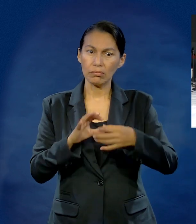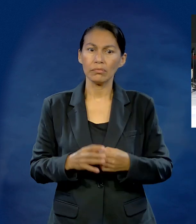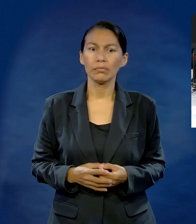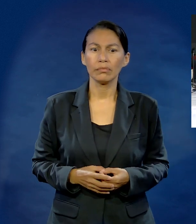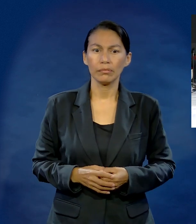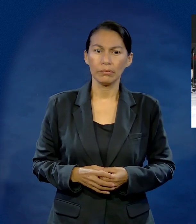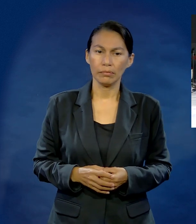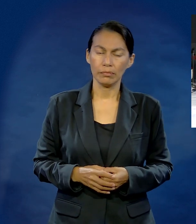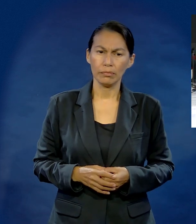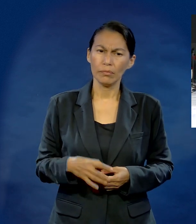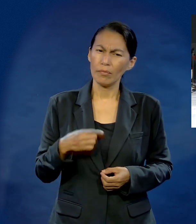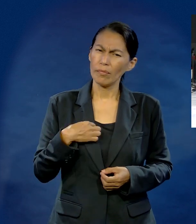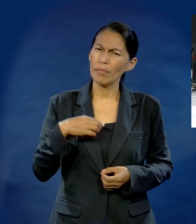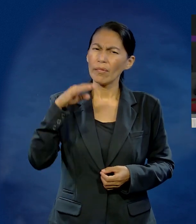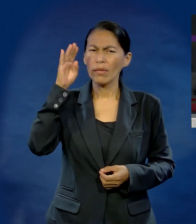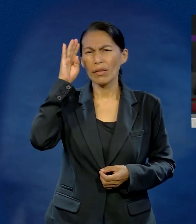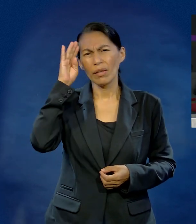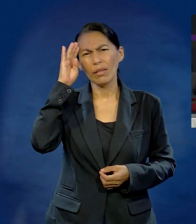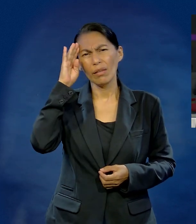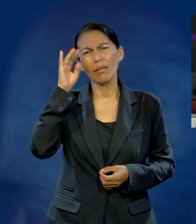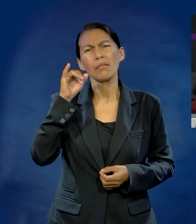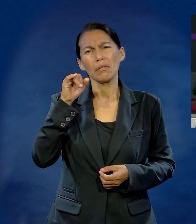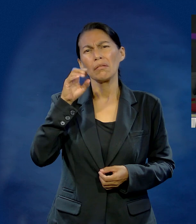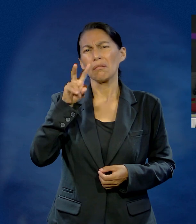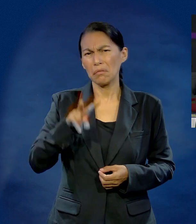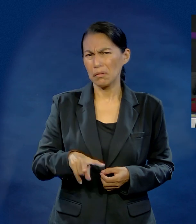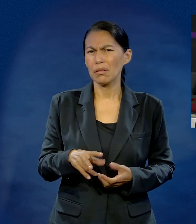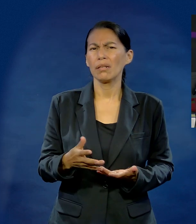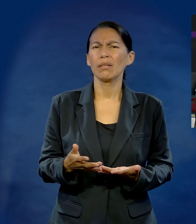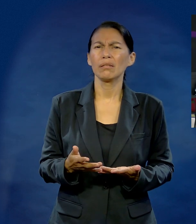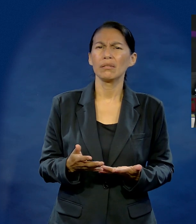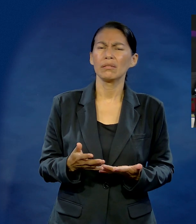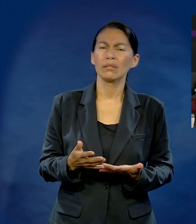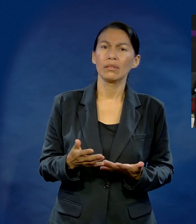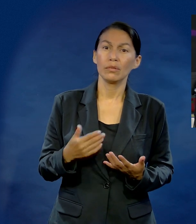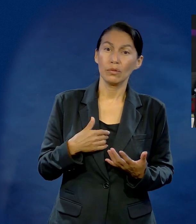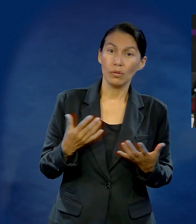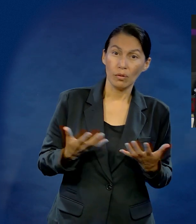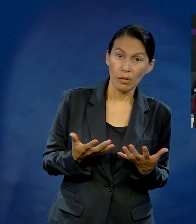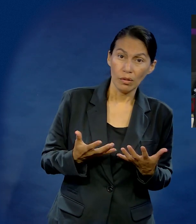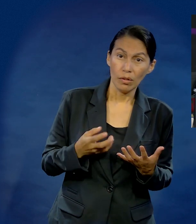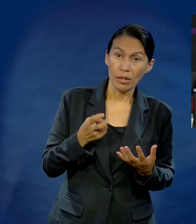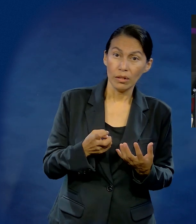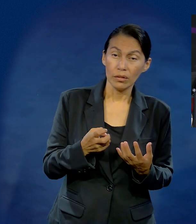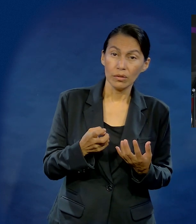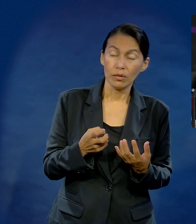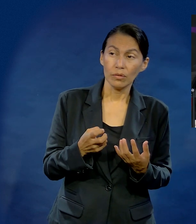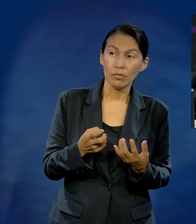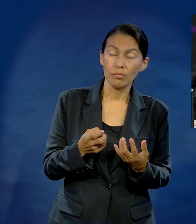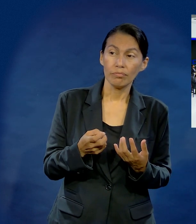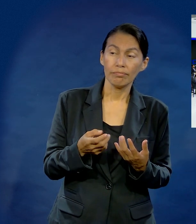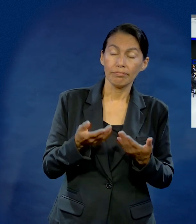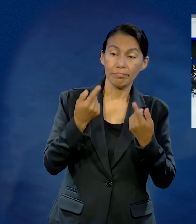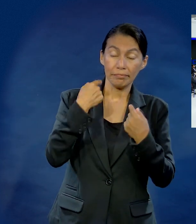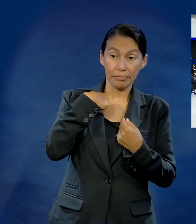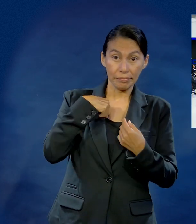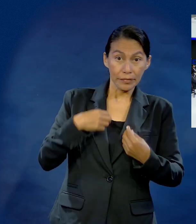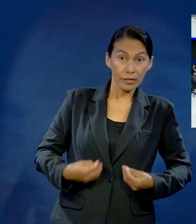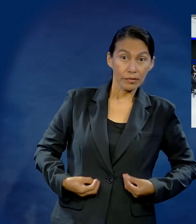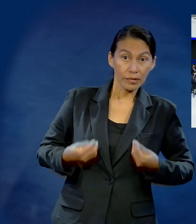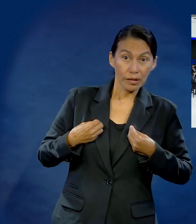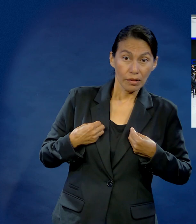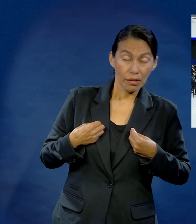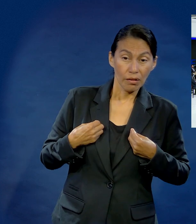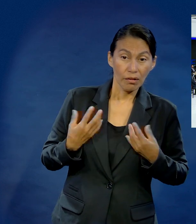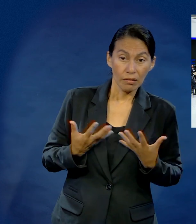las de los resultados que vamos a tener en nuestra propia vida. Y al analizarlo con más calma, me di cuenta que